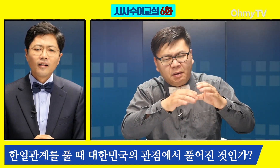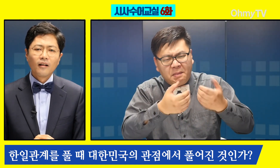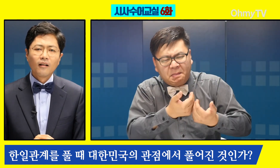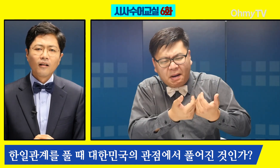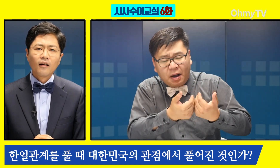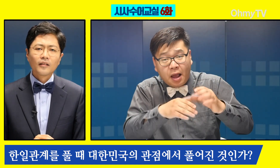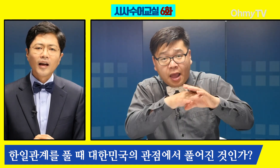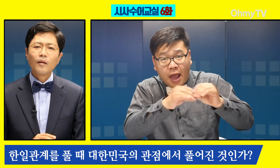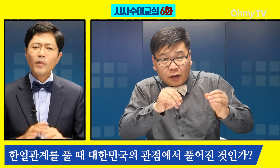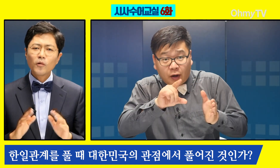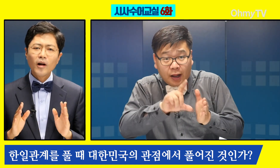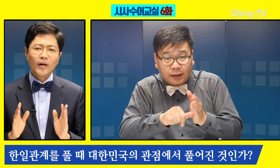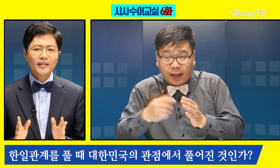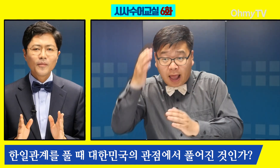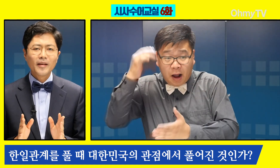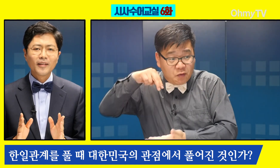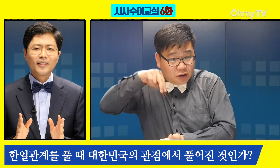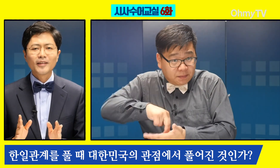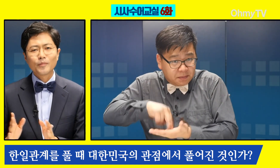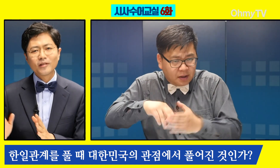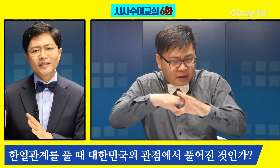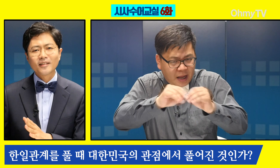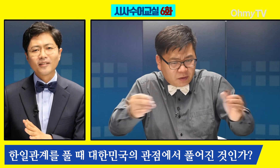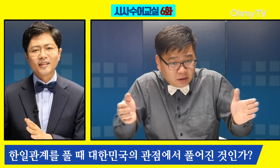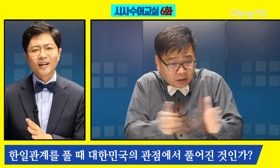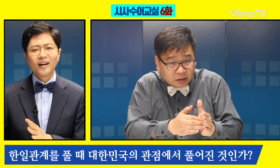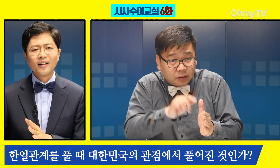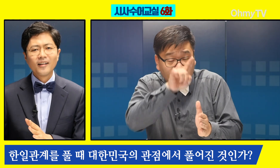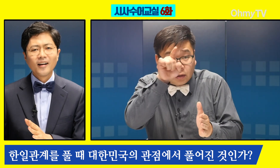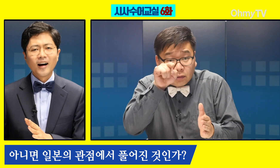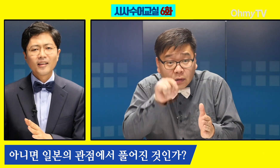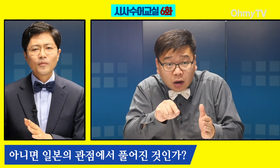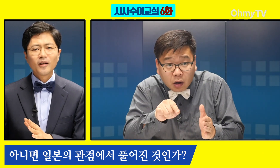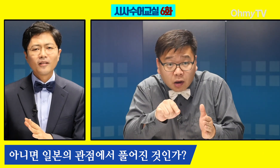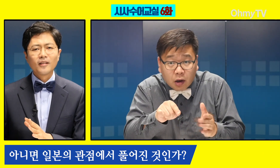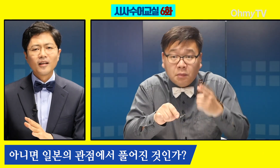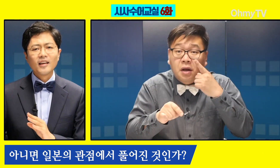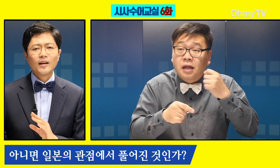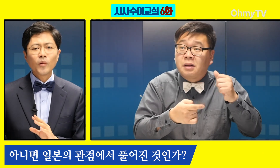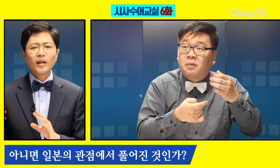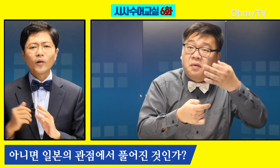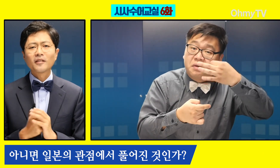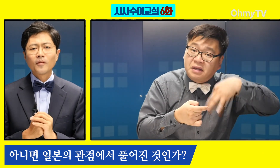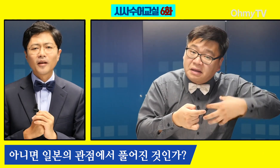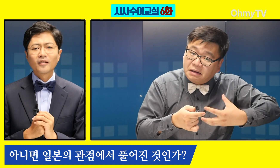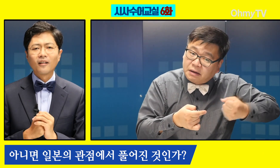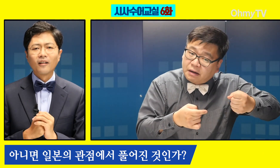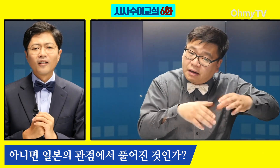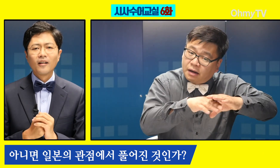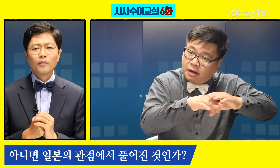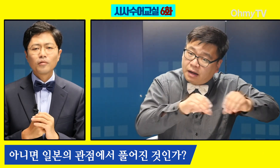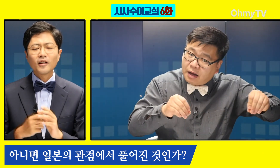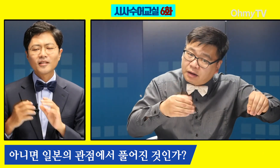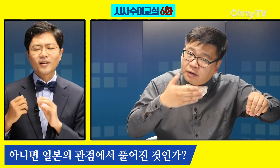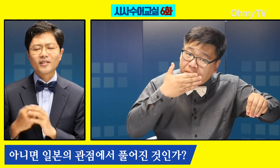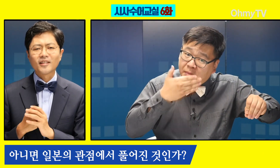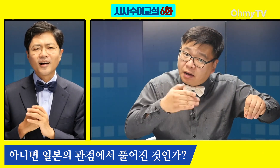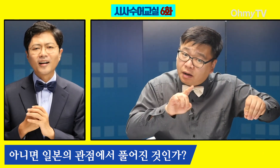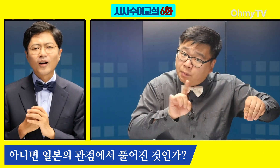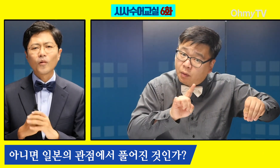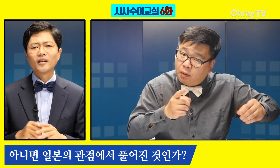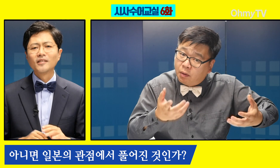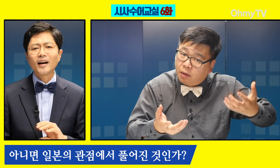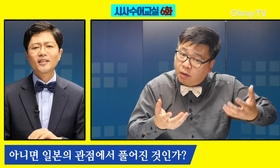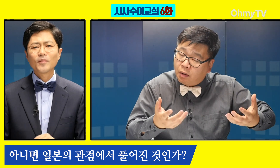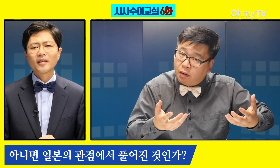때 대한민국의 관점에서 이것이 풀어진 것인가? 아니면 일본의 관점에서 풀어진